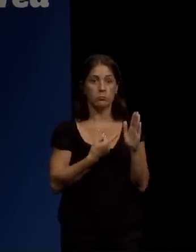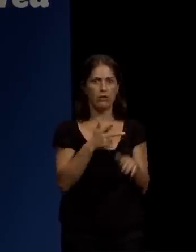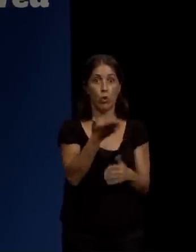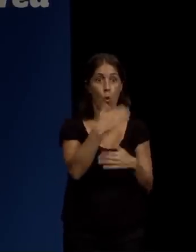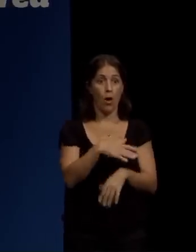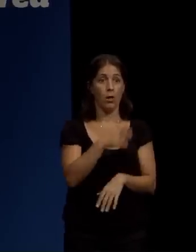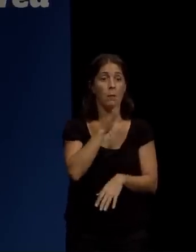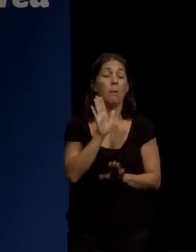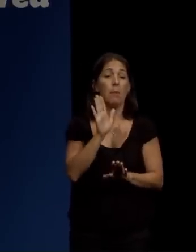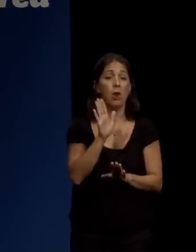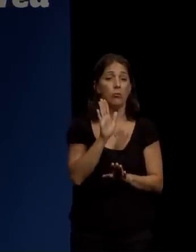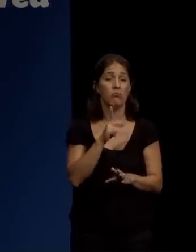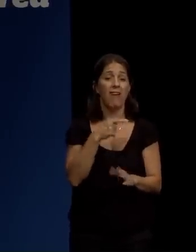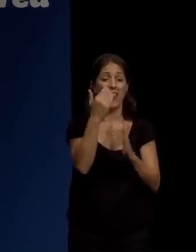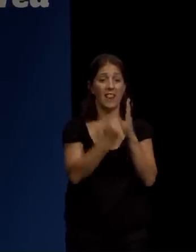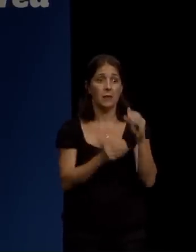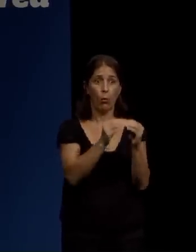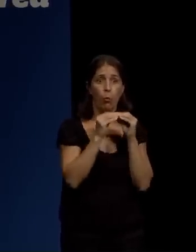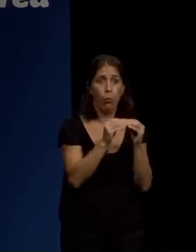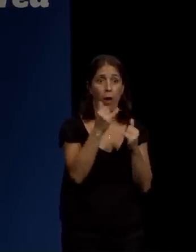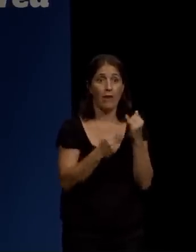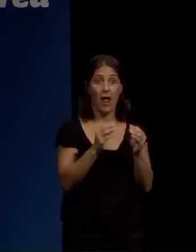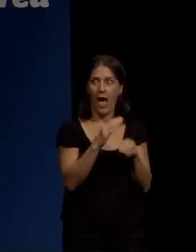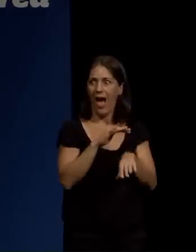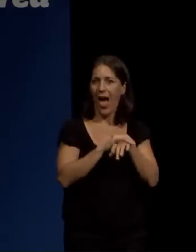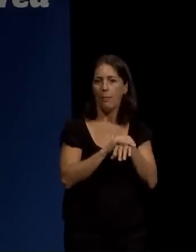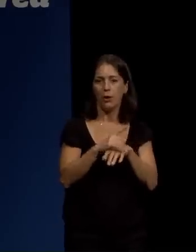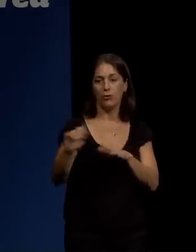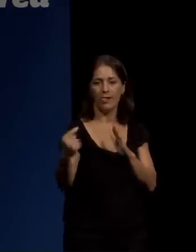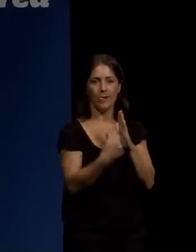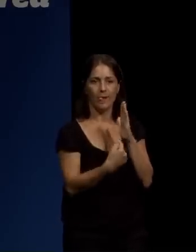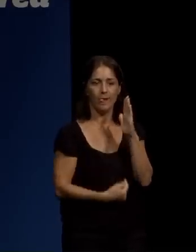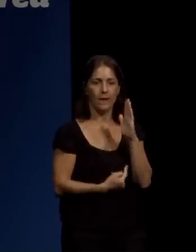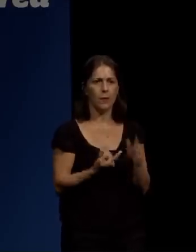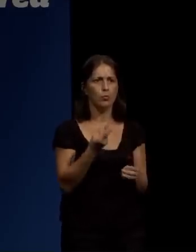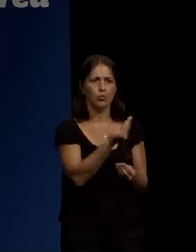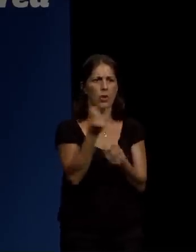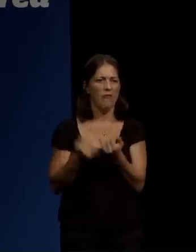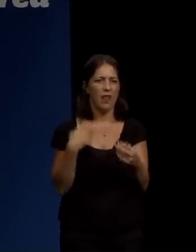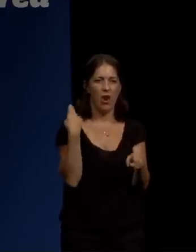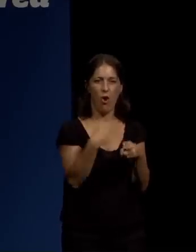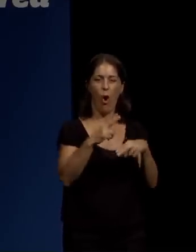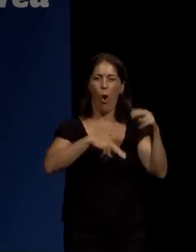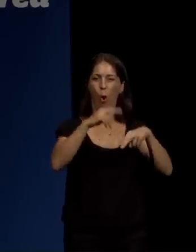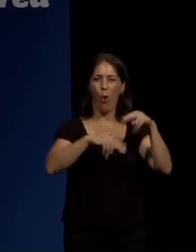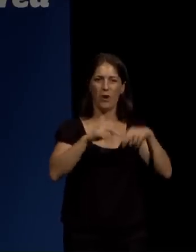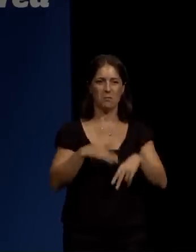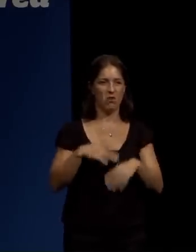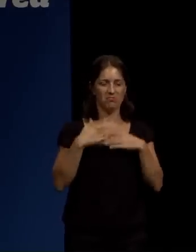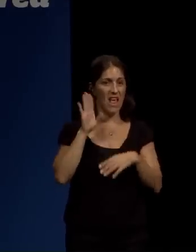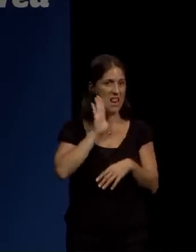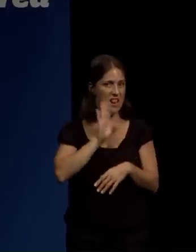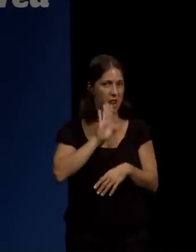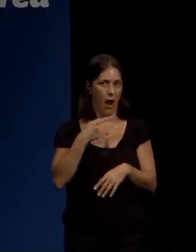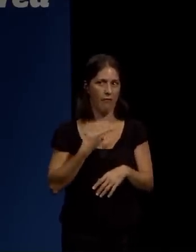porque eran amigos dos que as facían. Podemos ver moitas e moitos como se adxudicaban obras de forma ilegal, como se